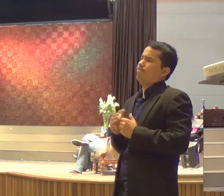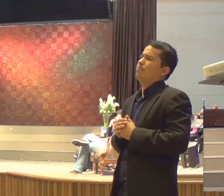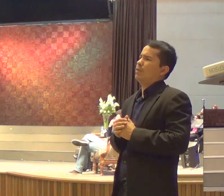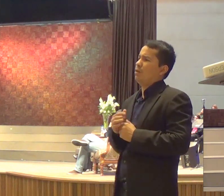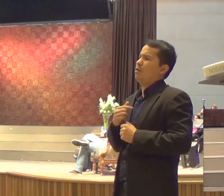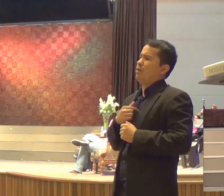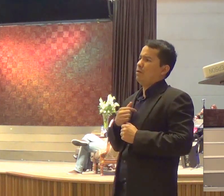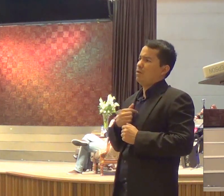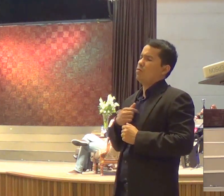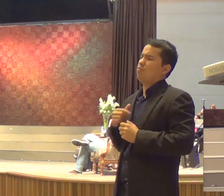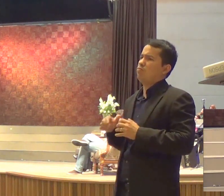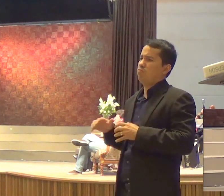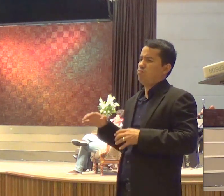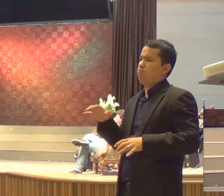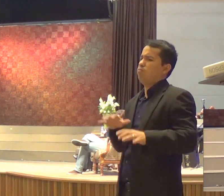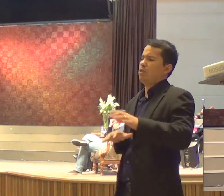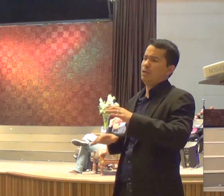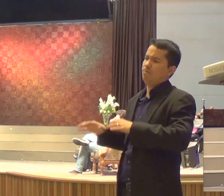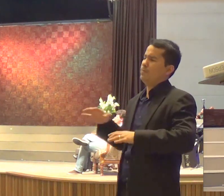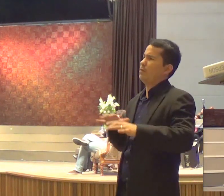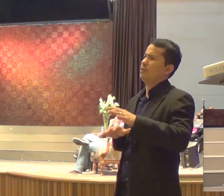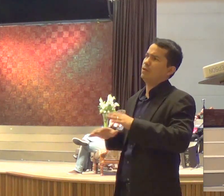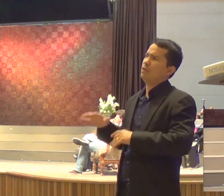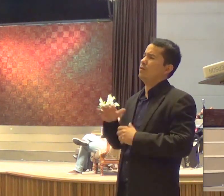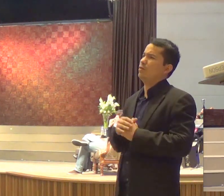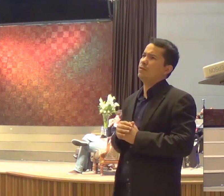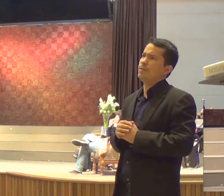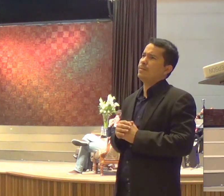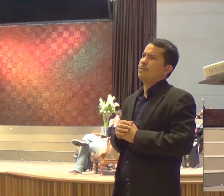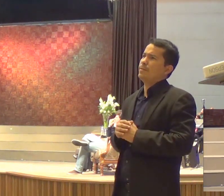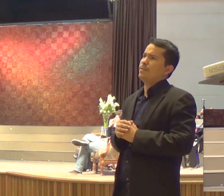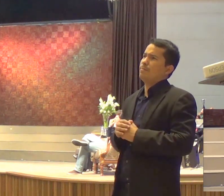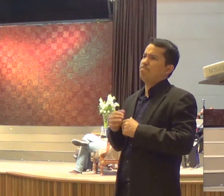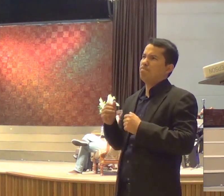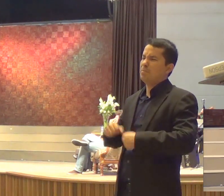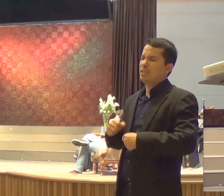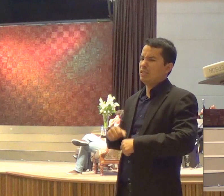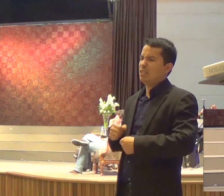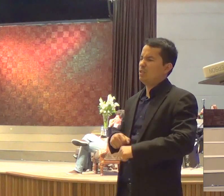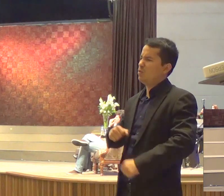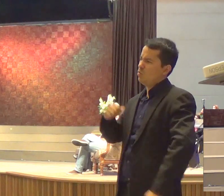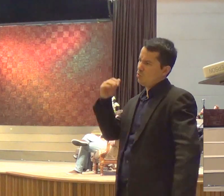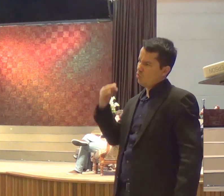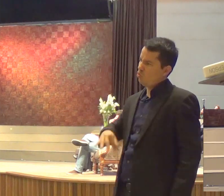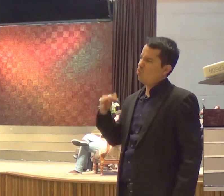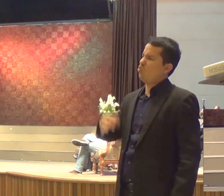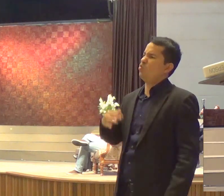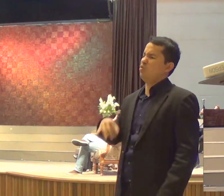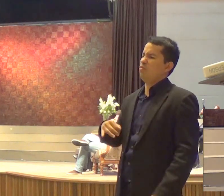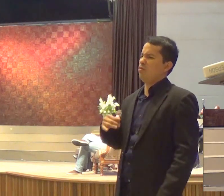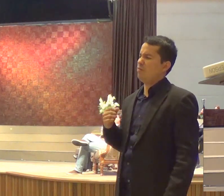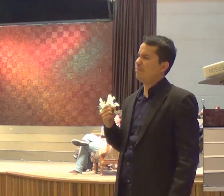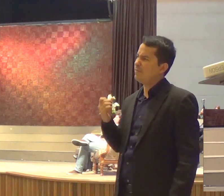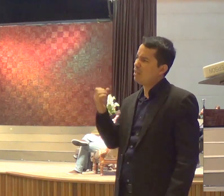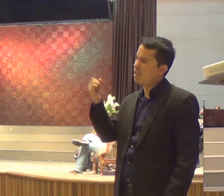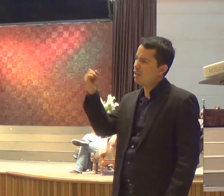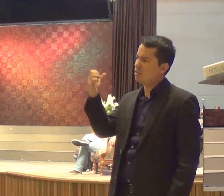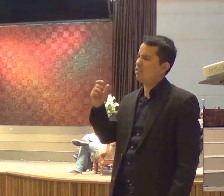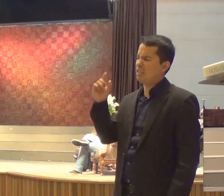estou me preparando para fazer a mais dura de todas as travessias a mais dura das viagens que alguém pode